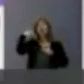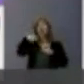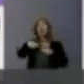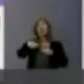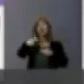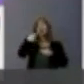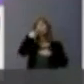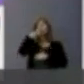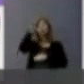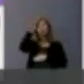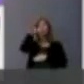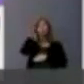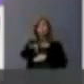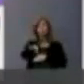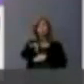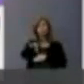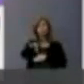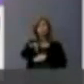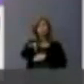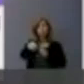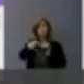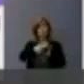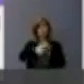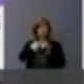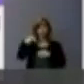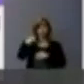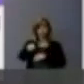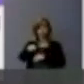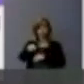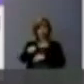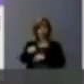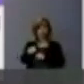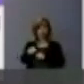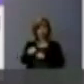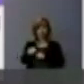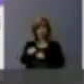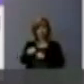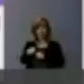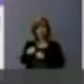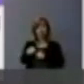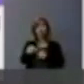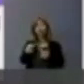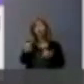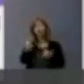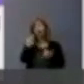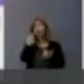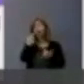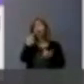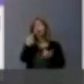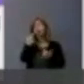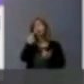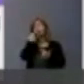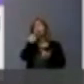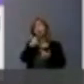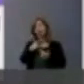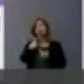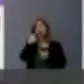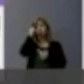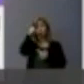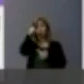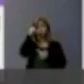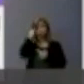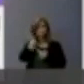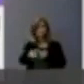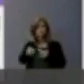eh e sta diventando sempre di più un polo di carattere anche culturale penso a oltre all'acquario penso